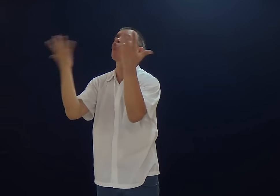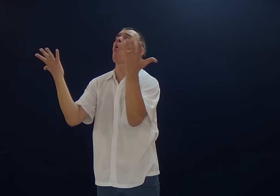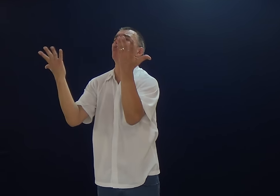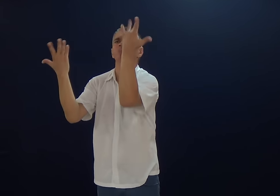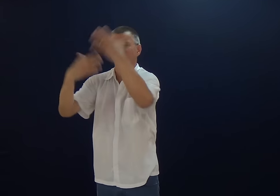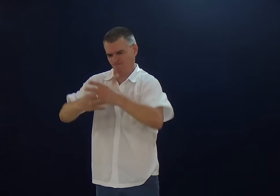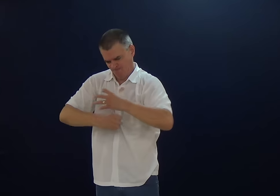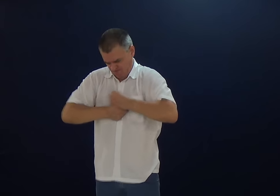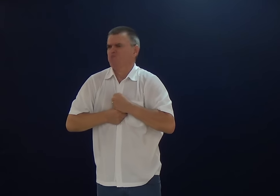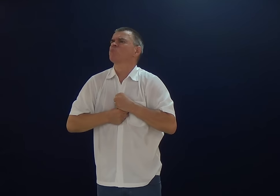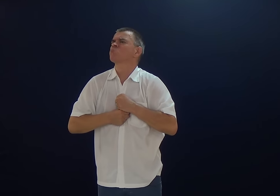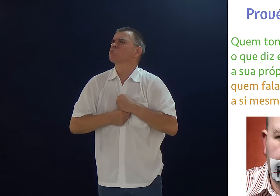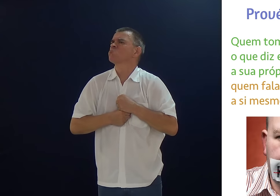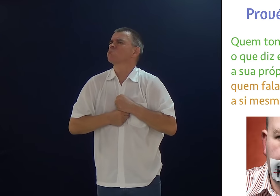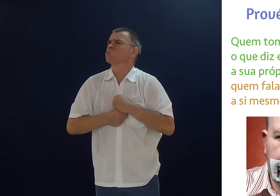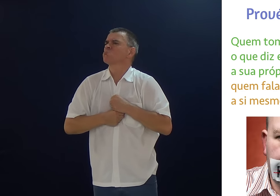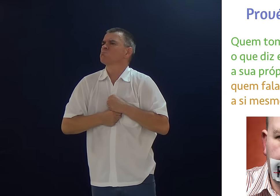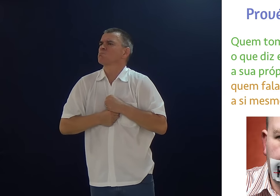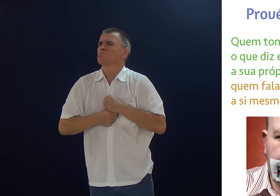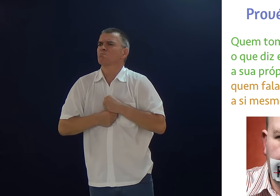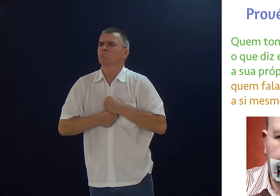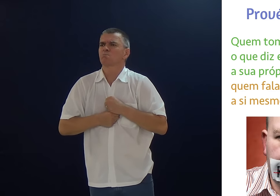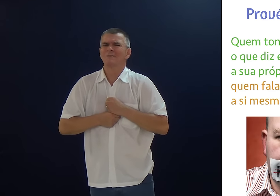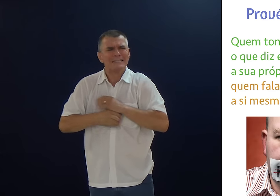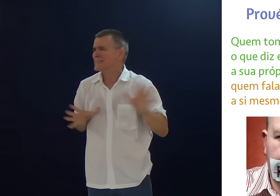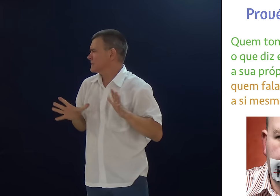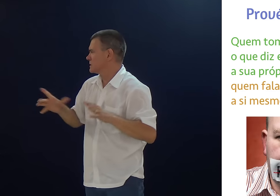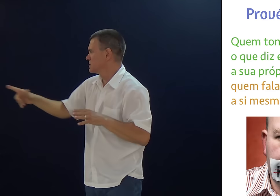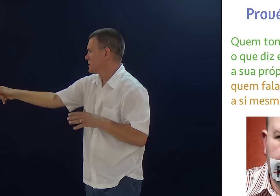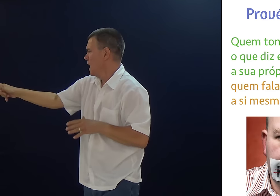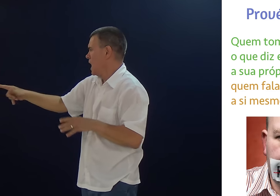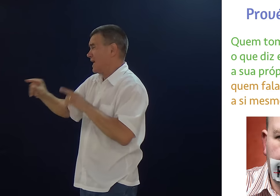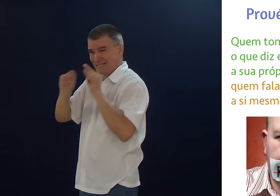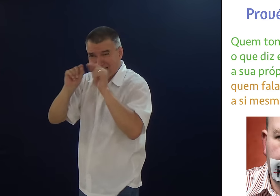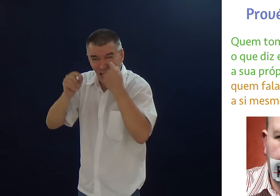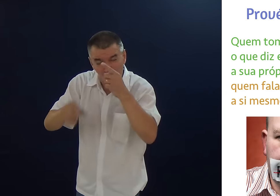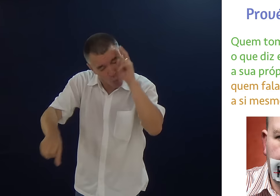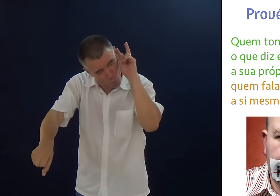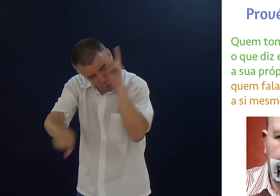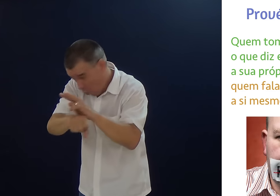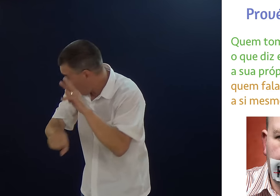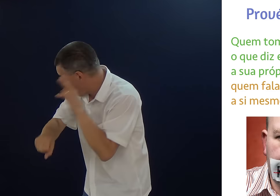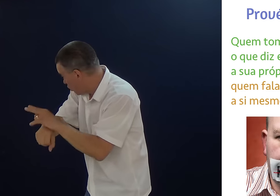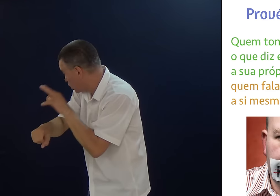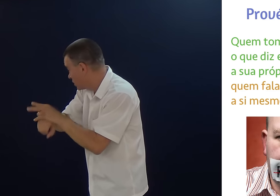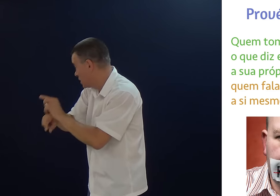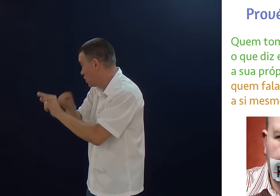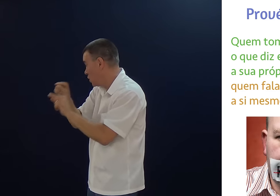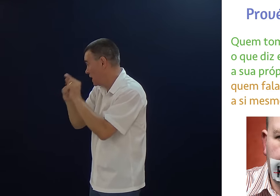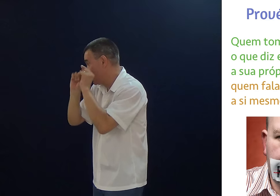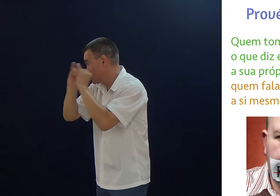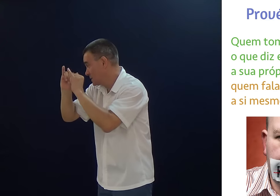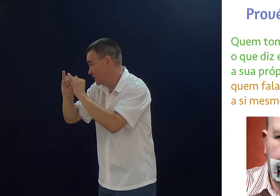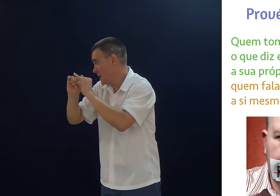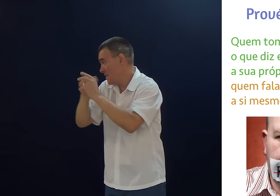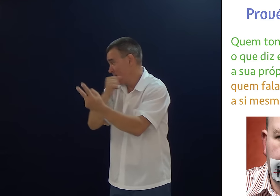Deus como é que vai fazer isso com a com a com a mão né ali é fácil ilustrar que o ouvinte usa os lábios